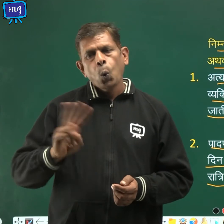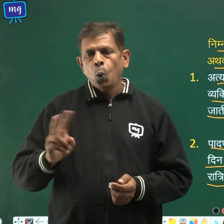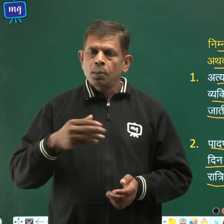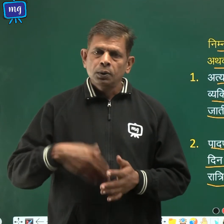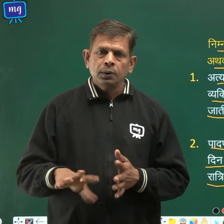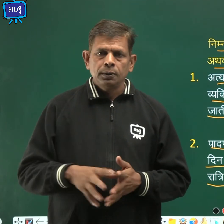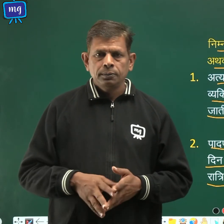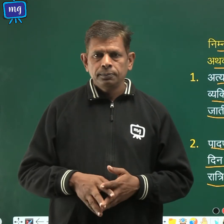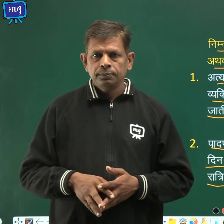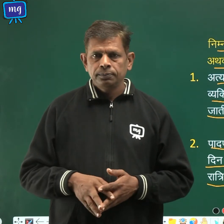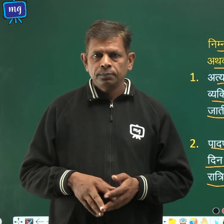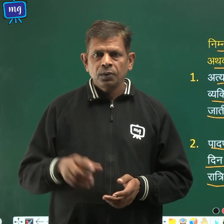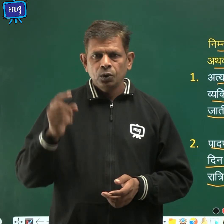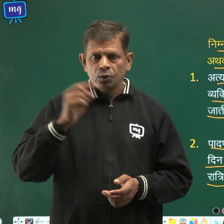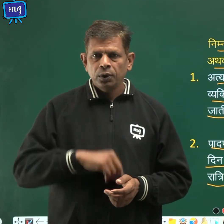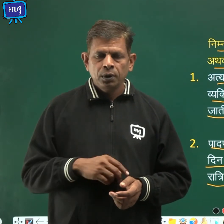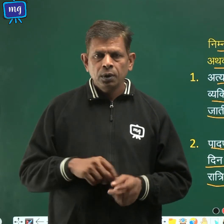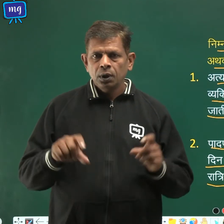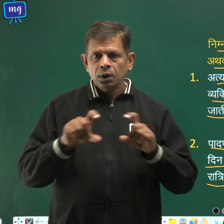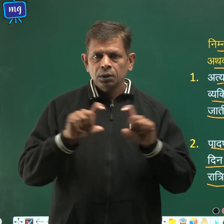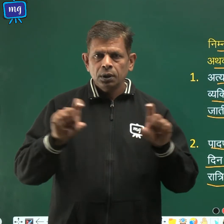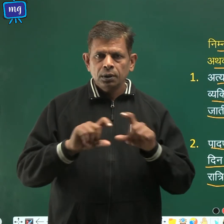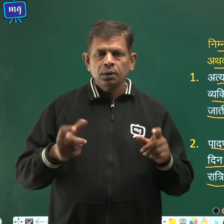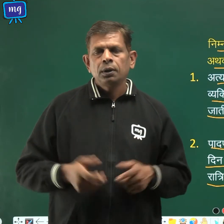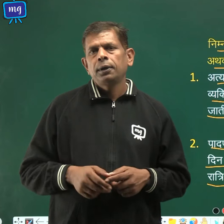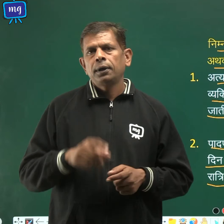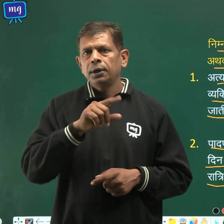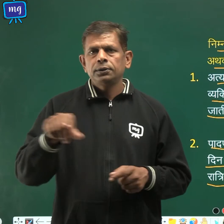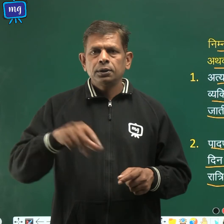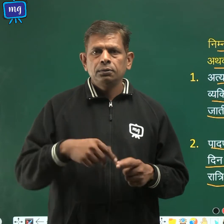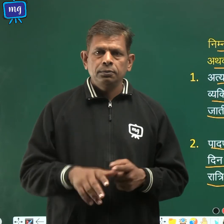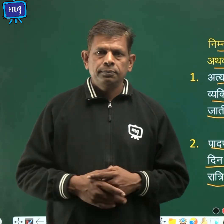है। तो यह कथन क्या हुआ? असत्य।